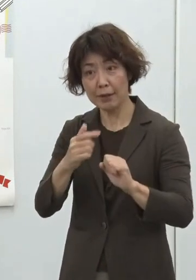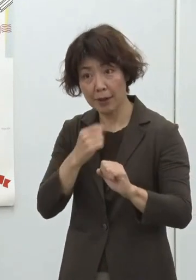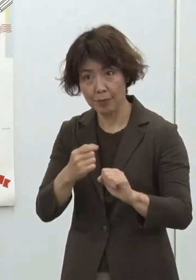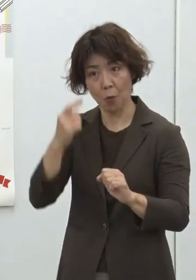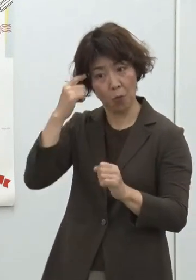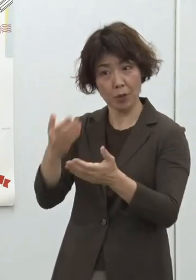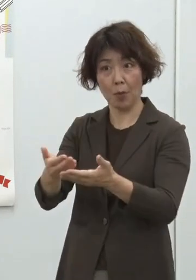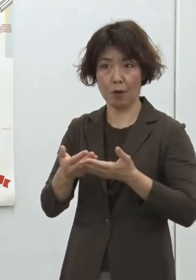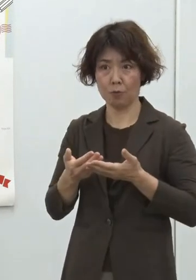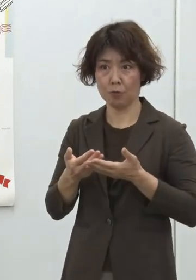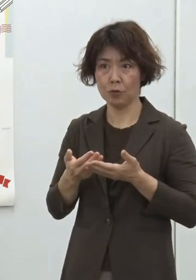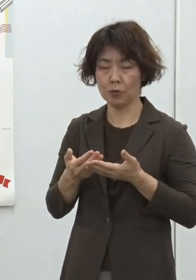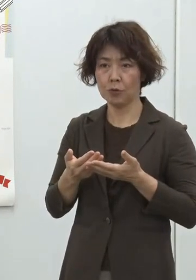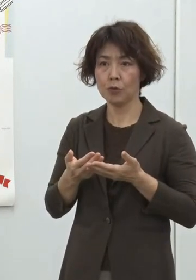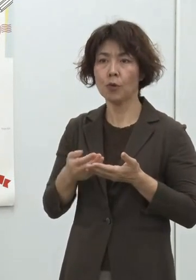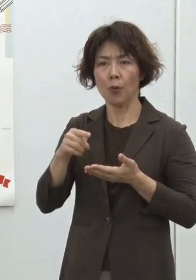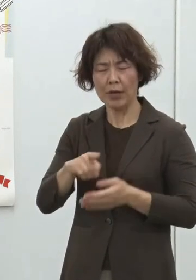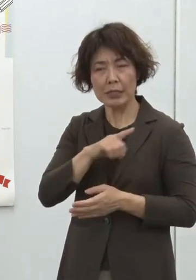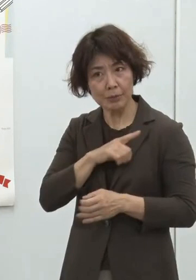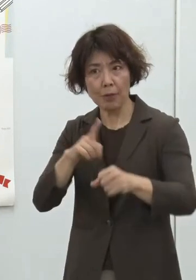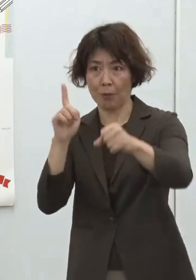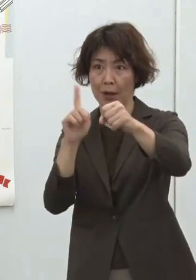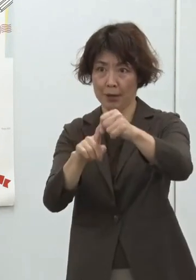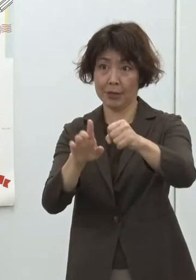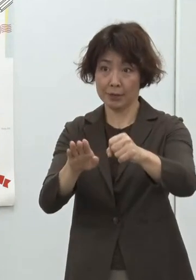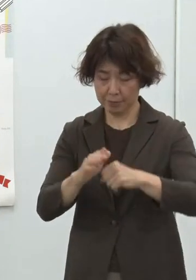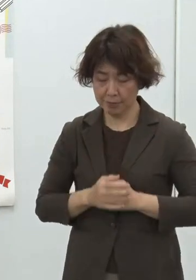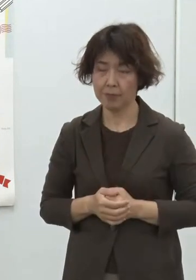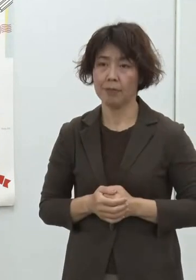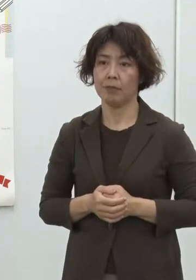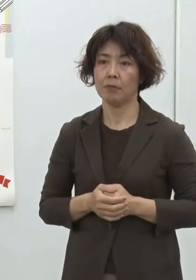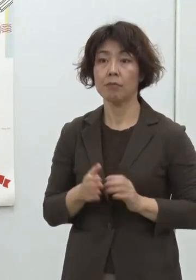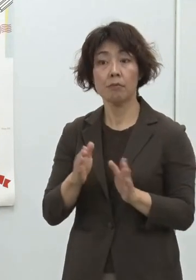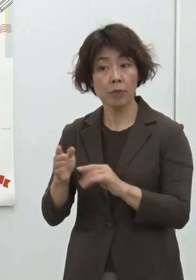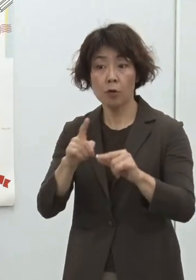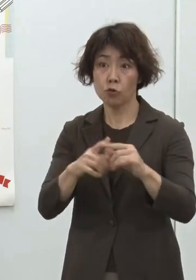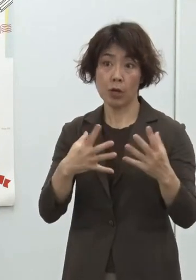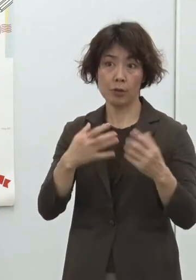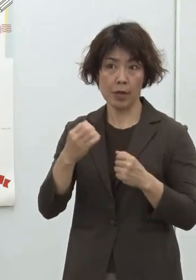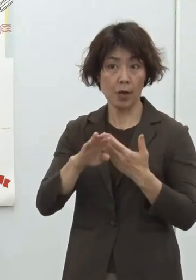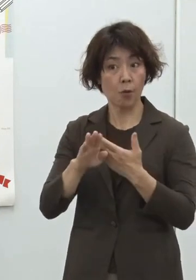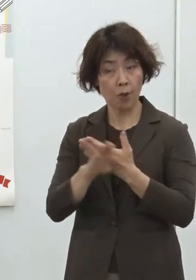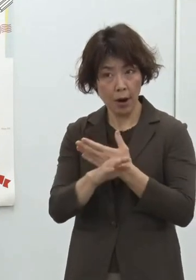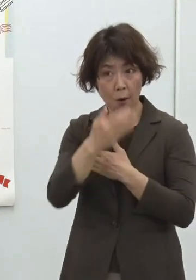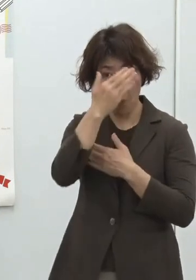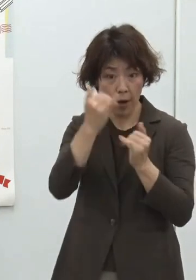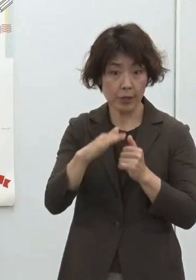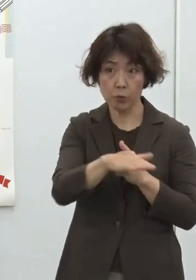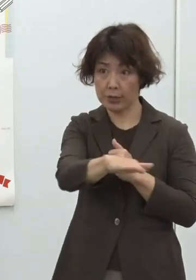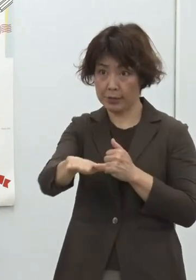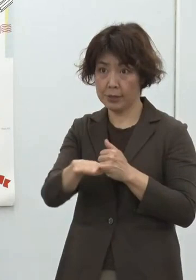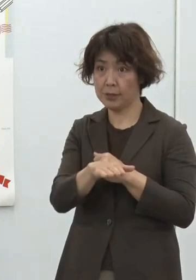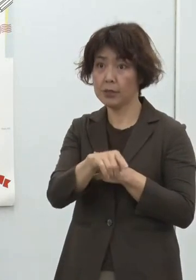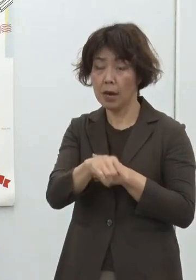ていただくことが実施の大きな狙いでございます。もう一つは中学生をはじめとします若い世代の皆さん